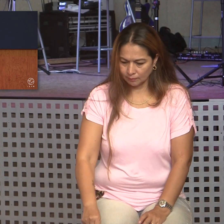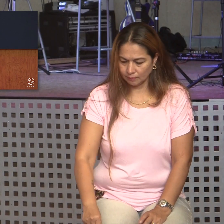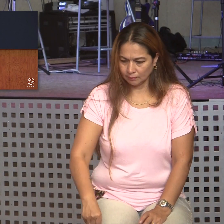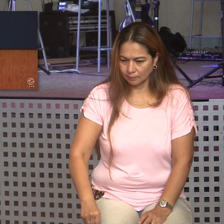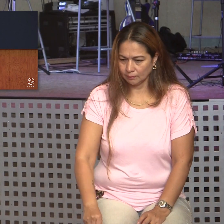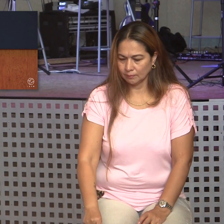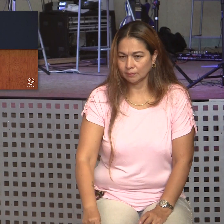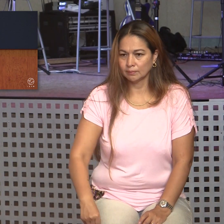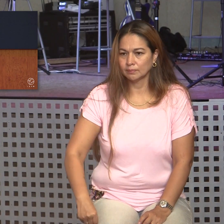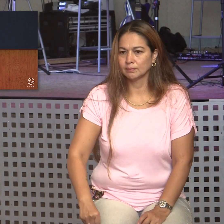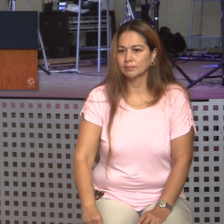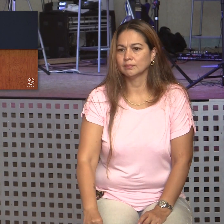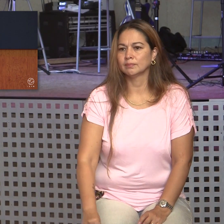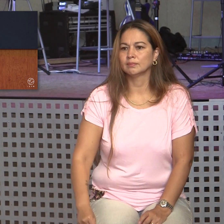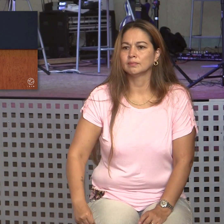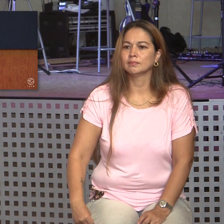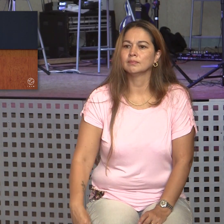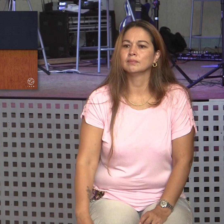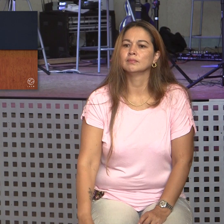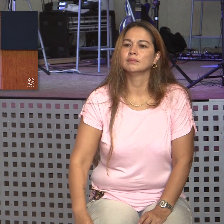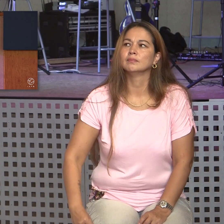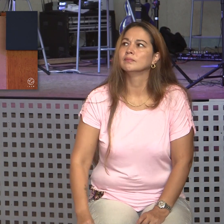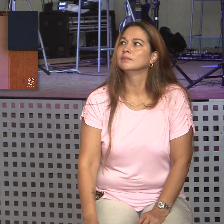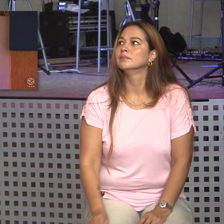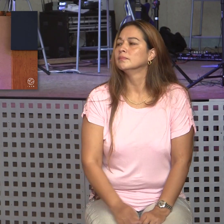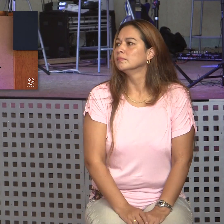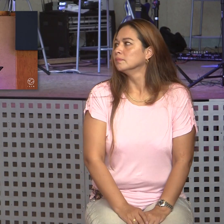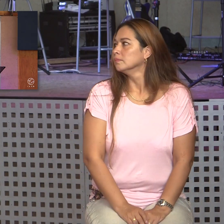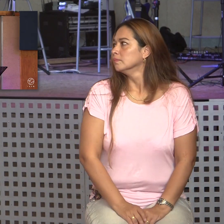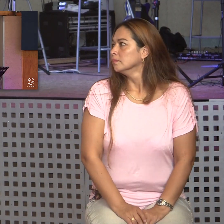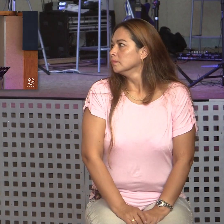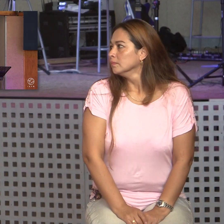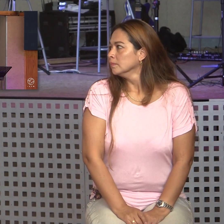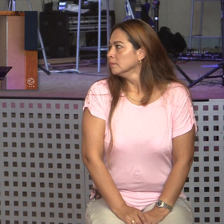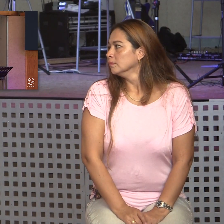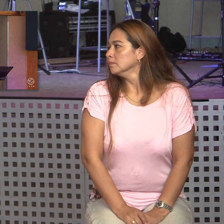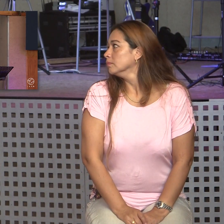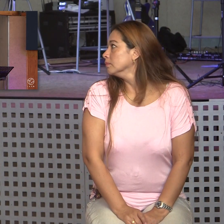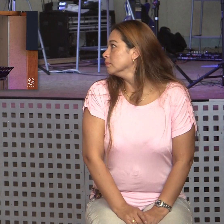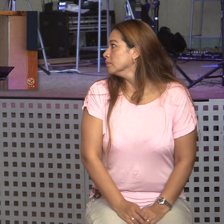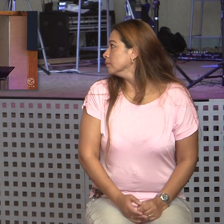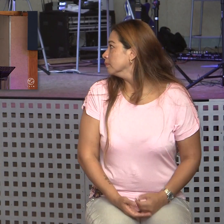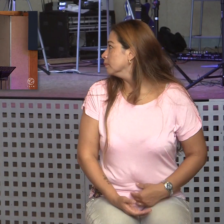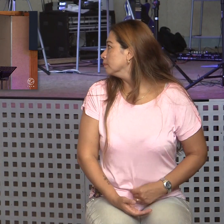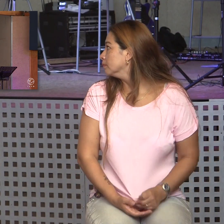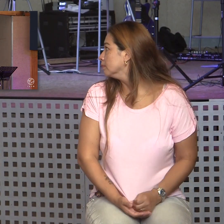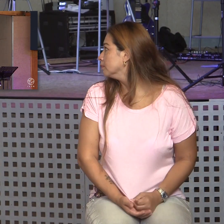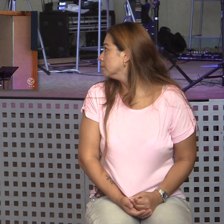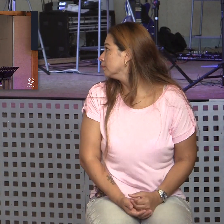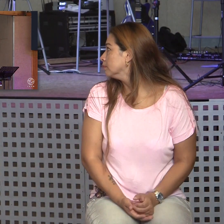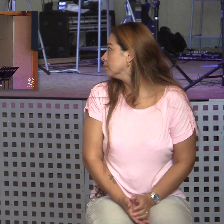Termino con mi tormenta de Marcos 4, Mateo 8, Lucas 8. Recuerda,